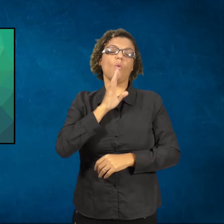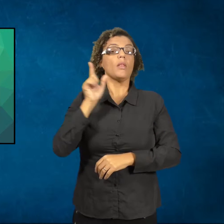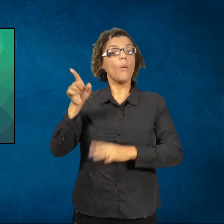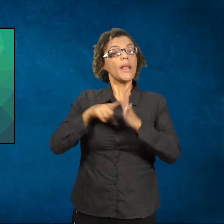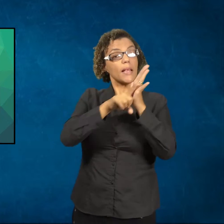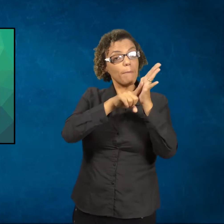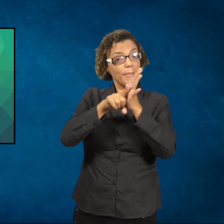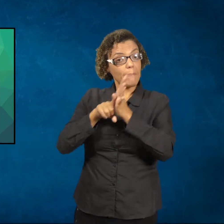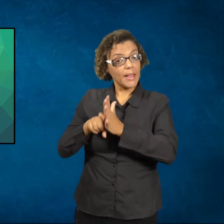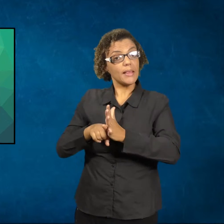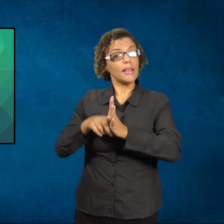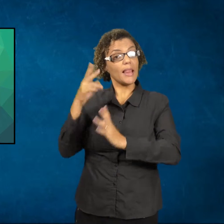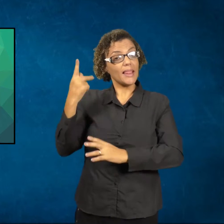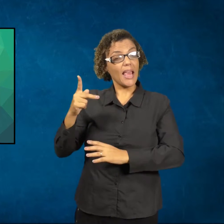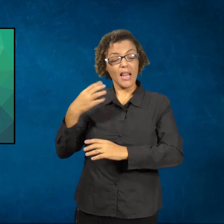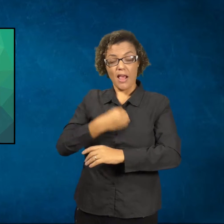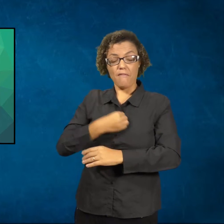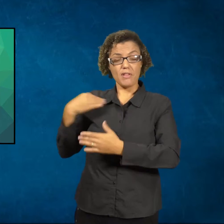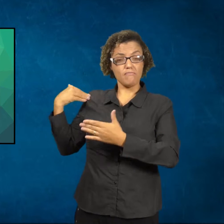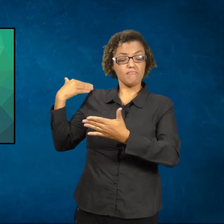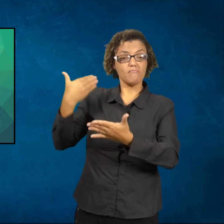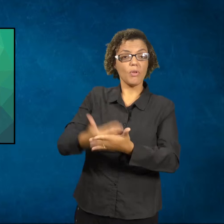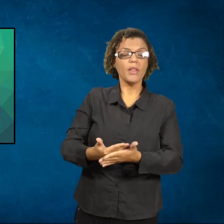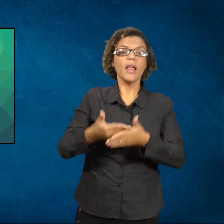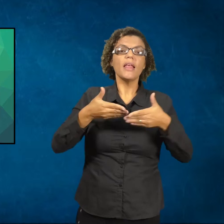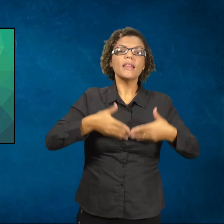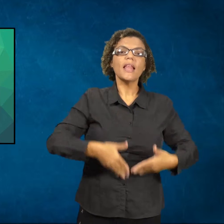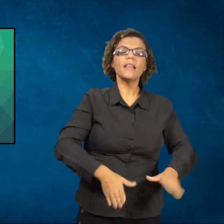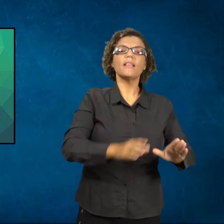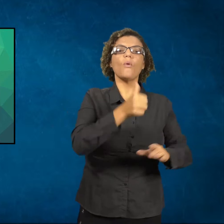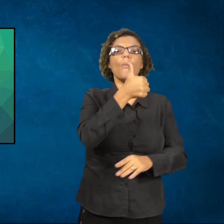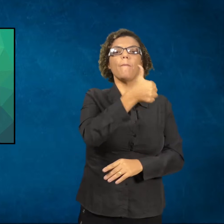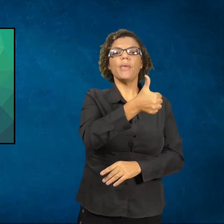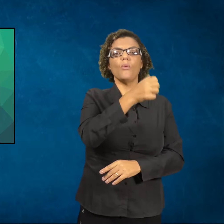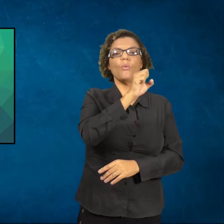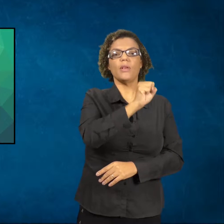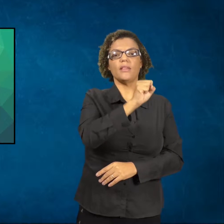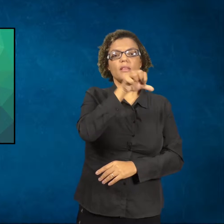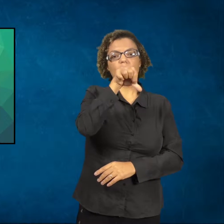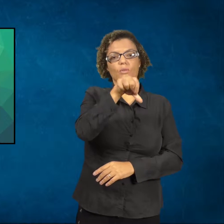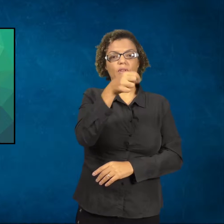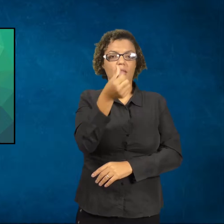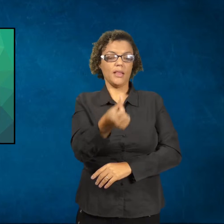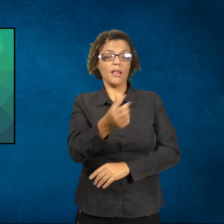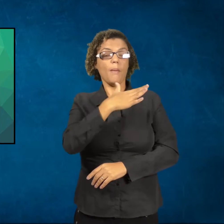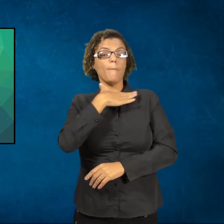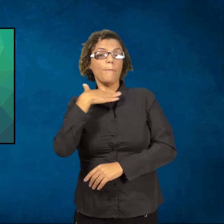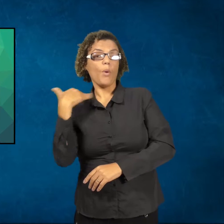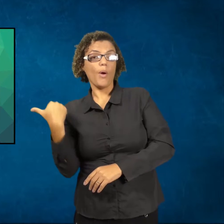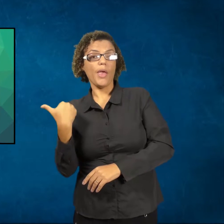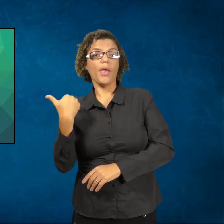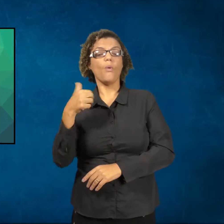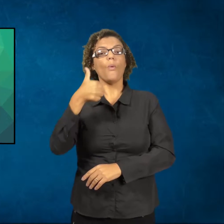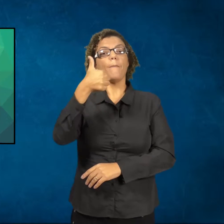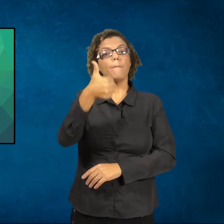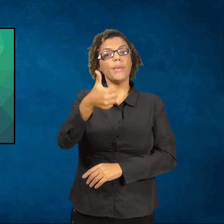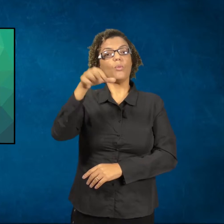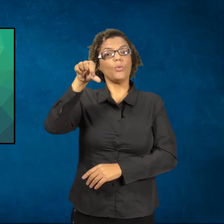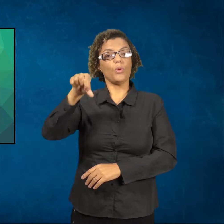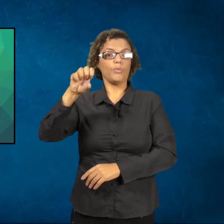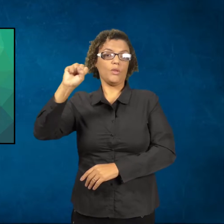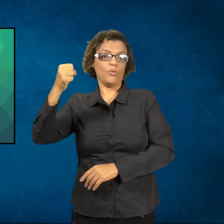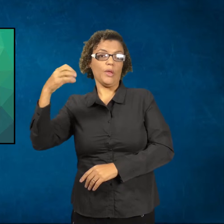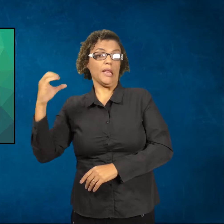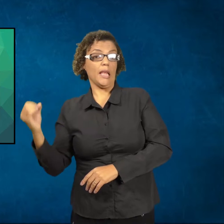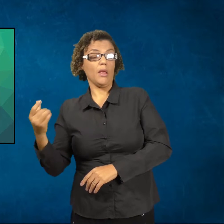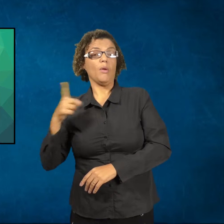dele. Piaget nasceu em 1896 e faleceu em 1980, então ele tem uma carreira muito vasta de pesquisa,